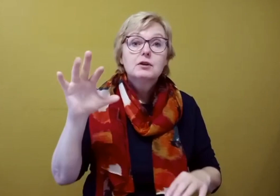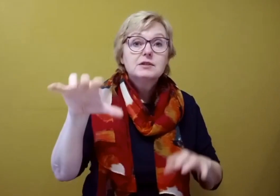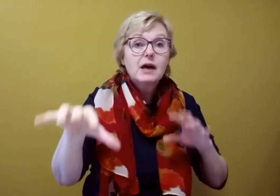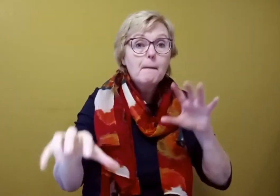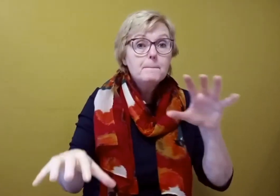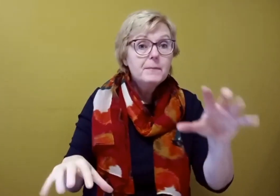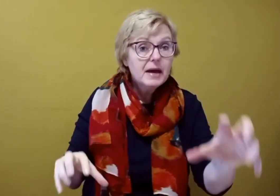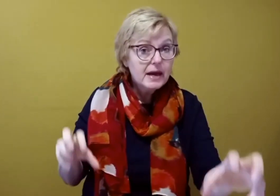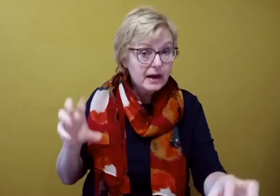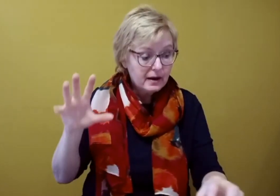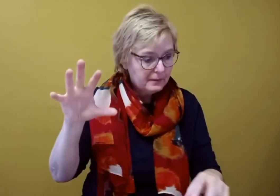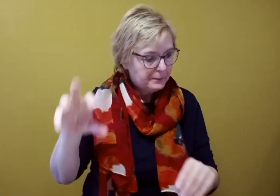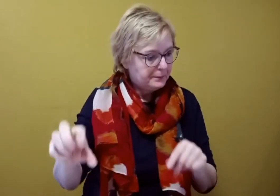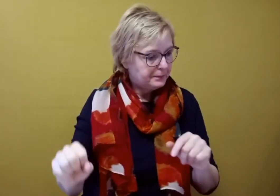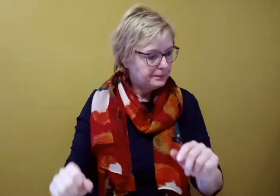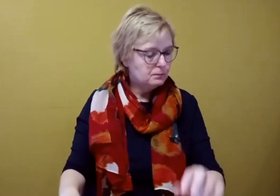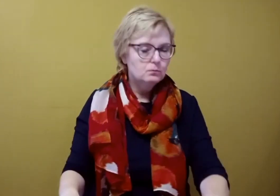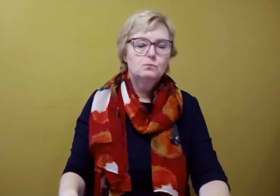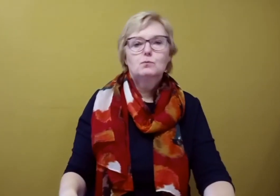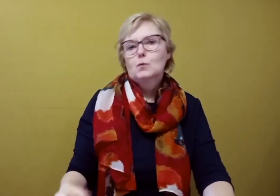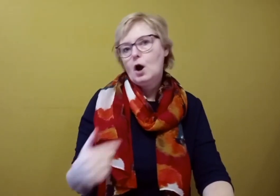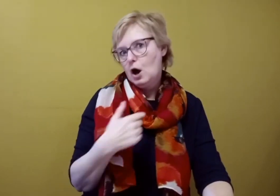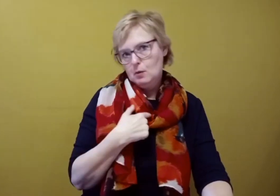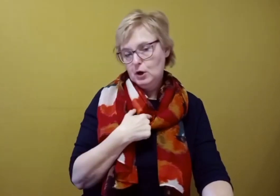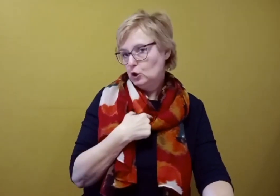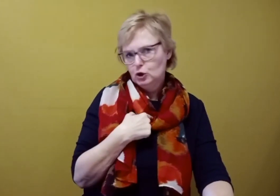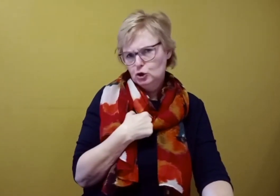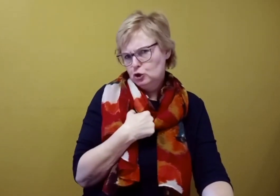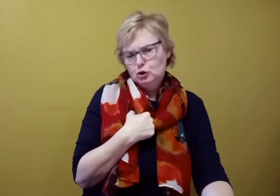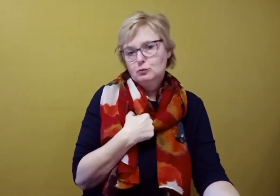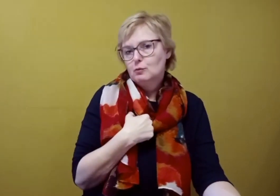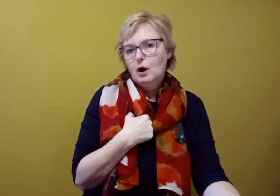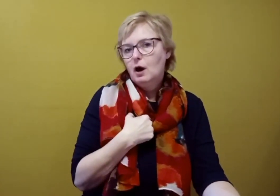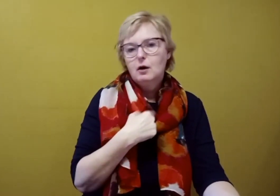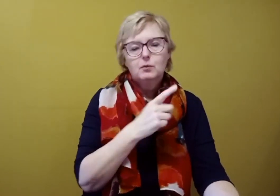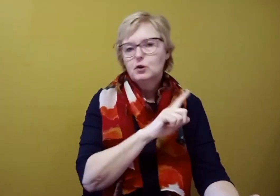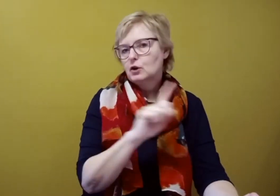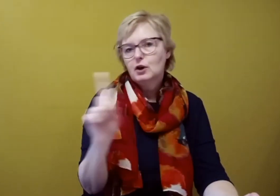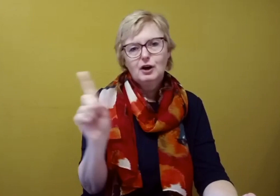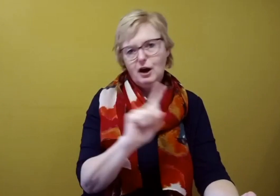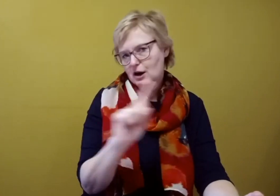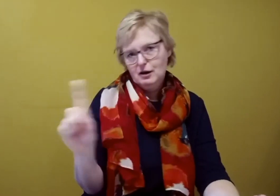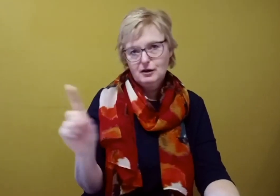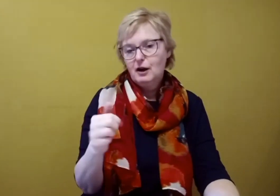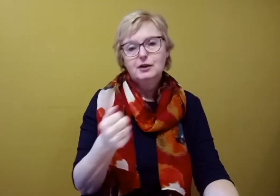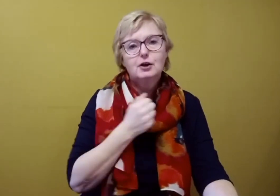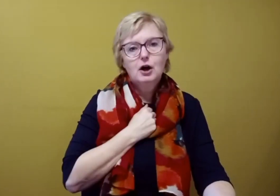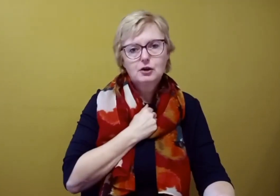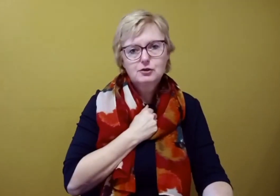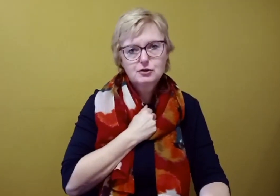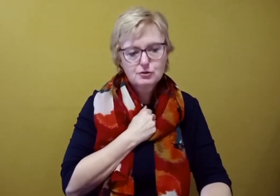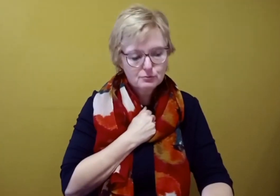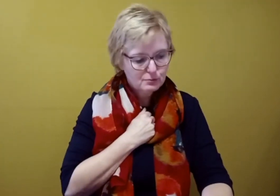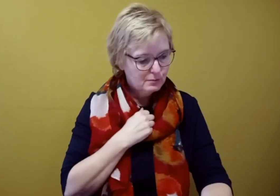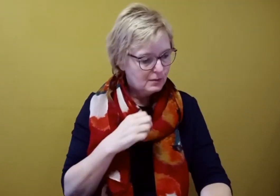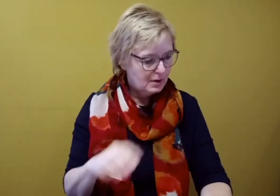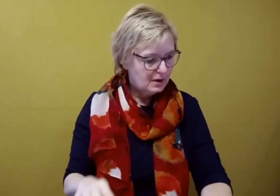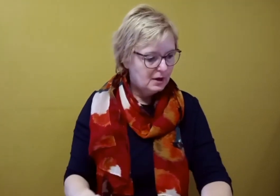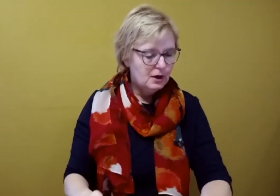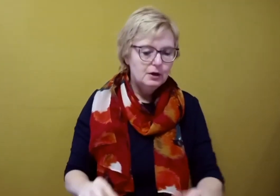der Bär. Aber ich habe gar keine Angst.